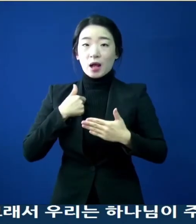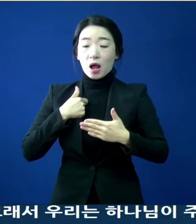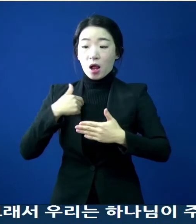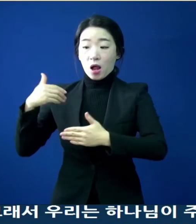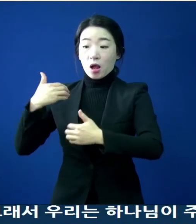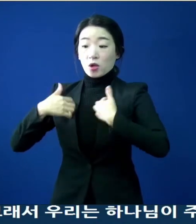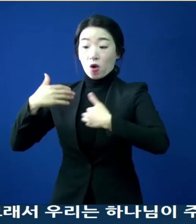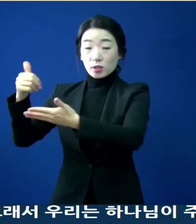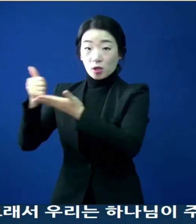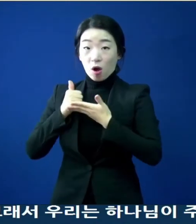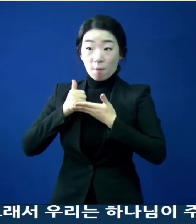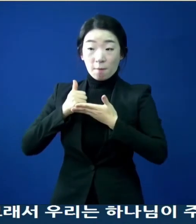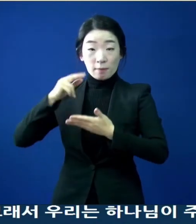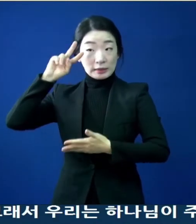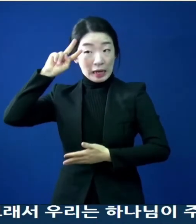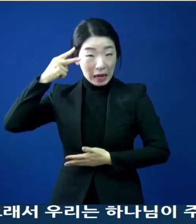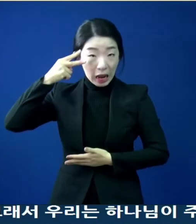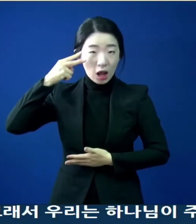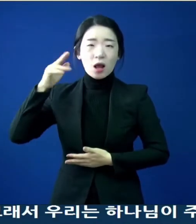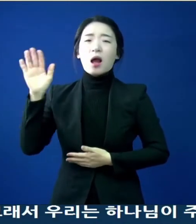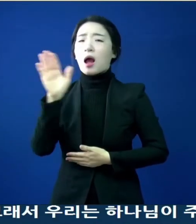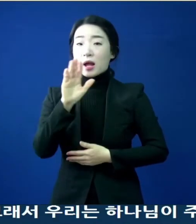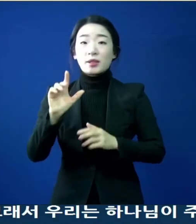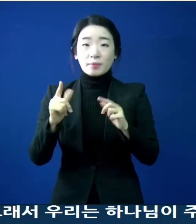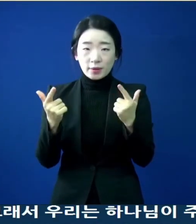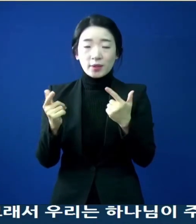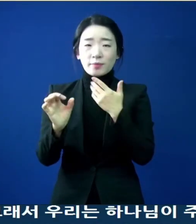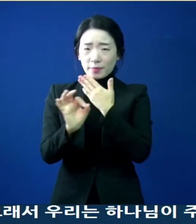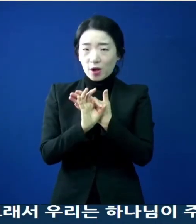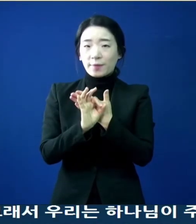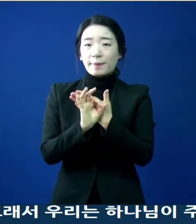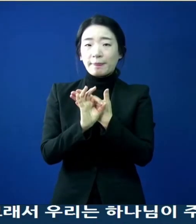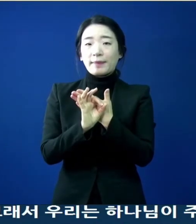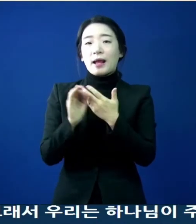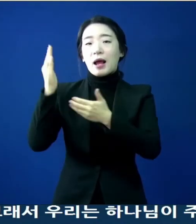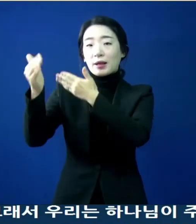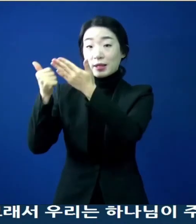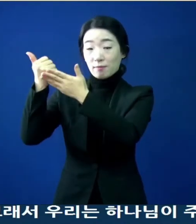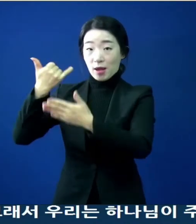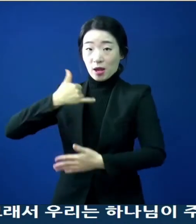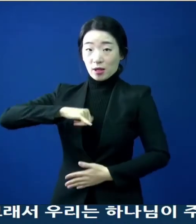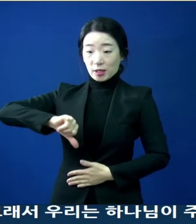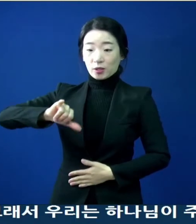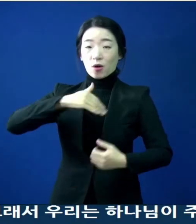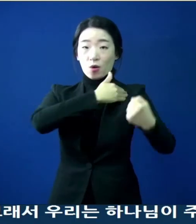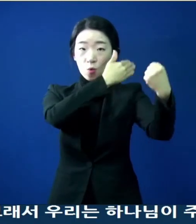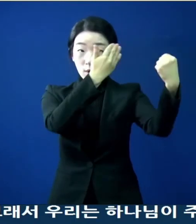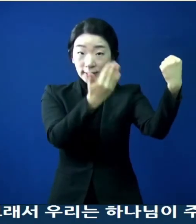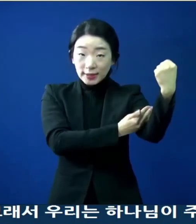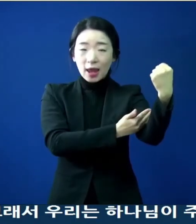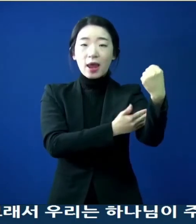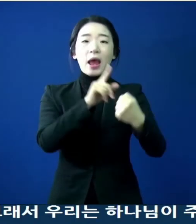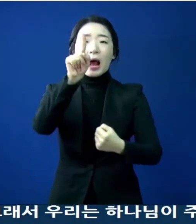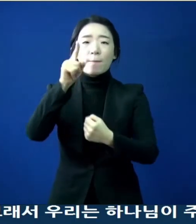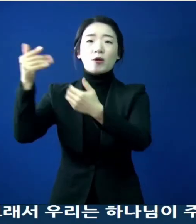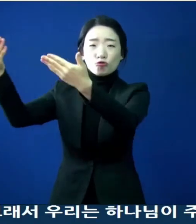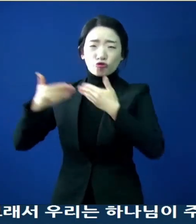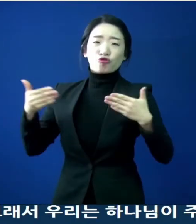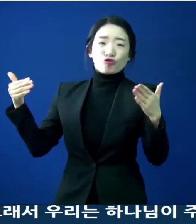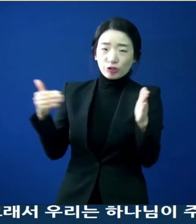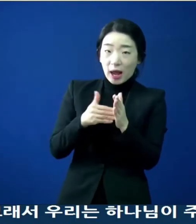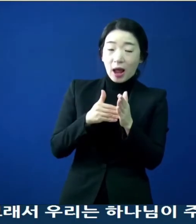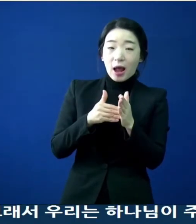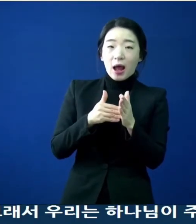것이 아니라 정말 영접한 자들이라면 그 자녀의 권세는 한 번 주셨으면 다시